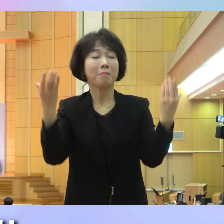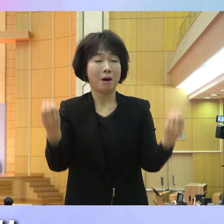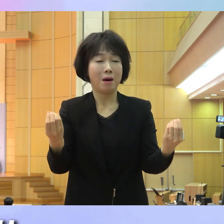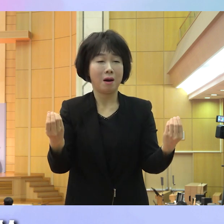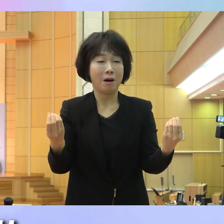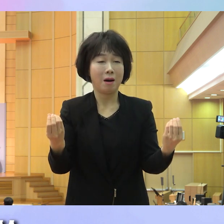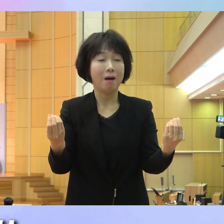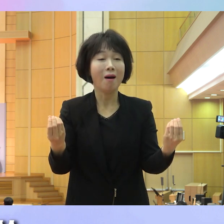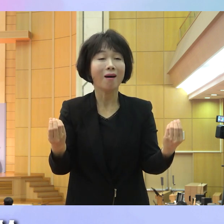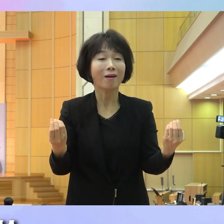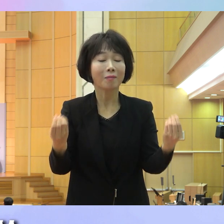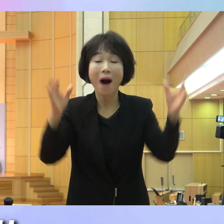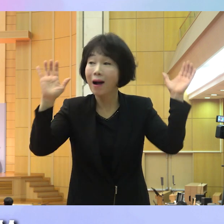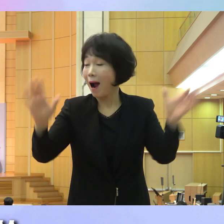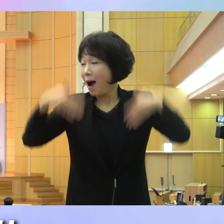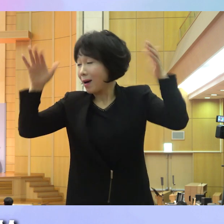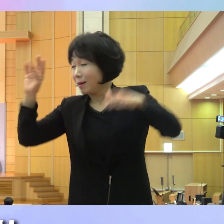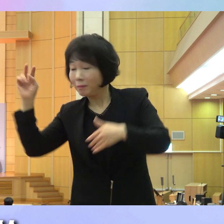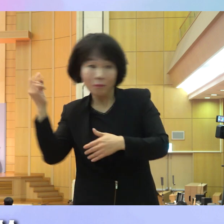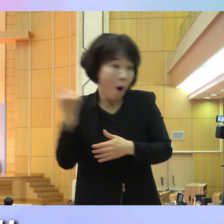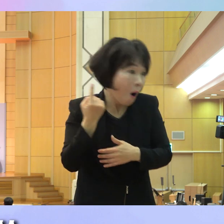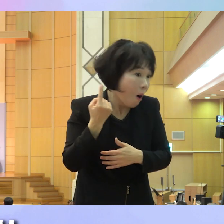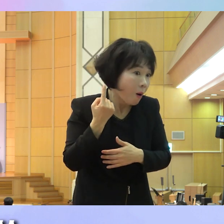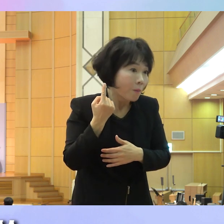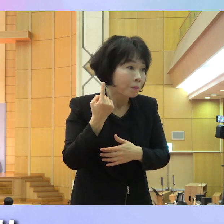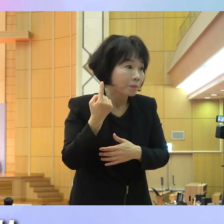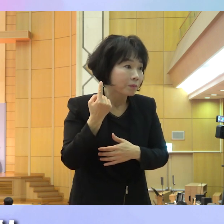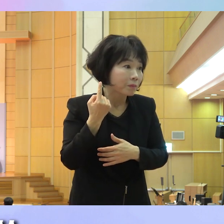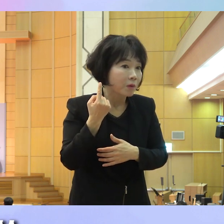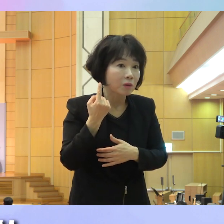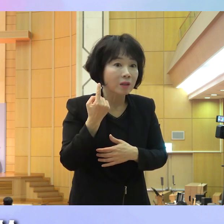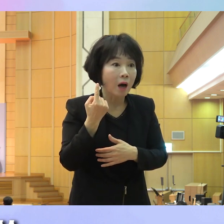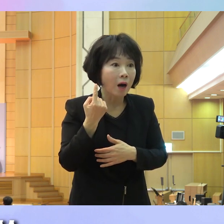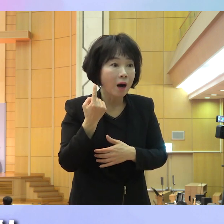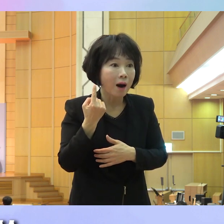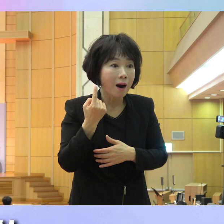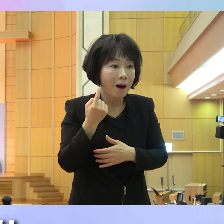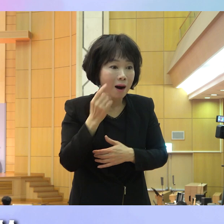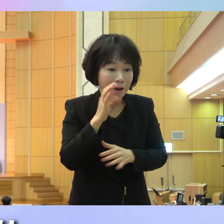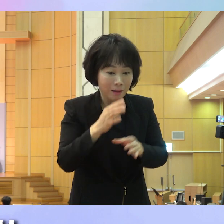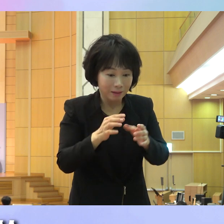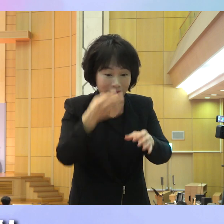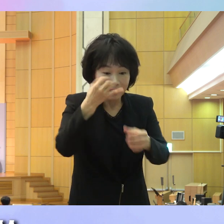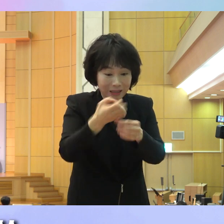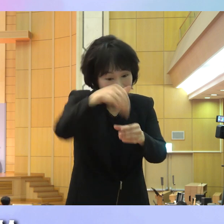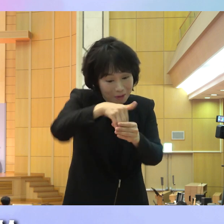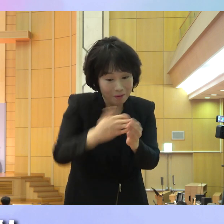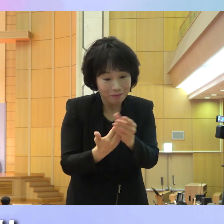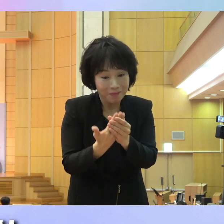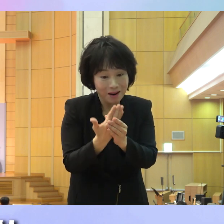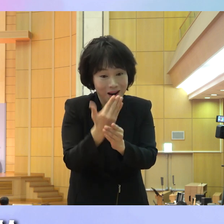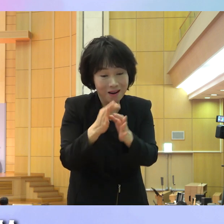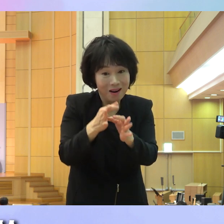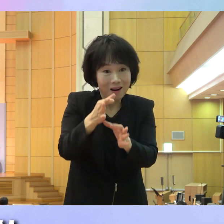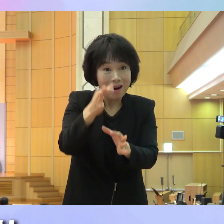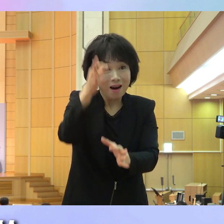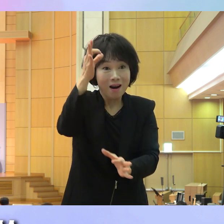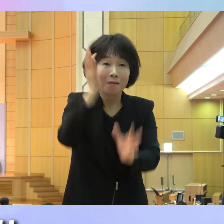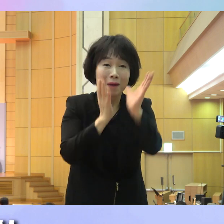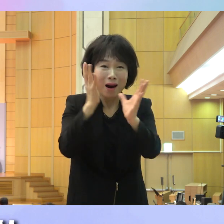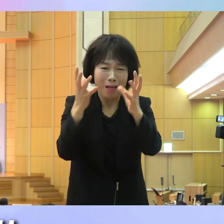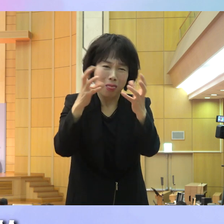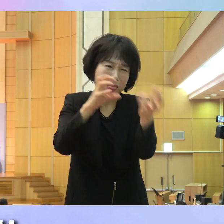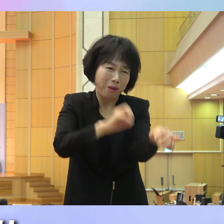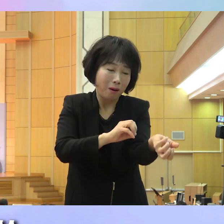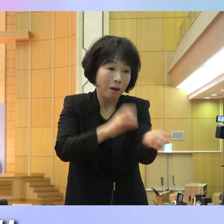되면 다 뿌리채 말라 죽어버리는 것입니다. 근데 열매를 맺었으면 농사 잘 지은 거잖아요. 근데 열매